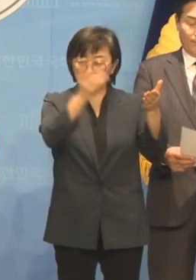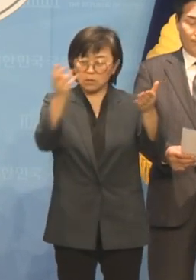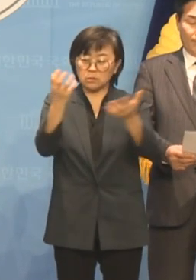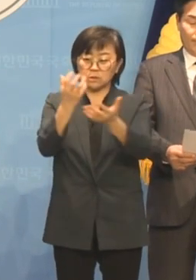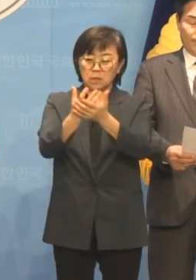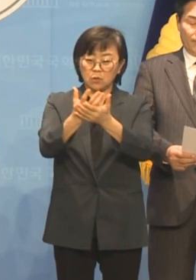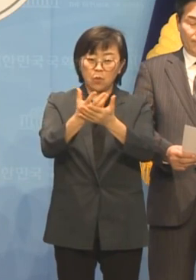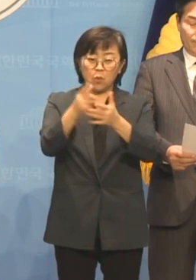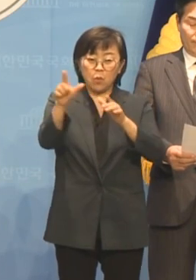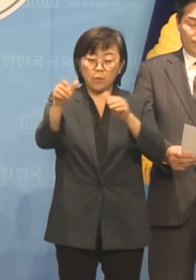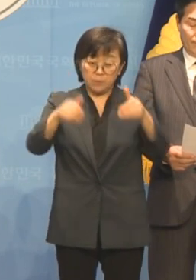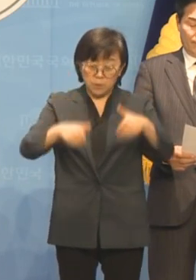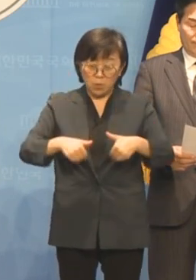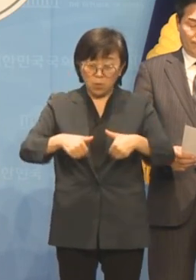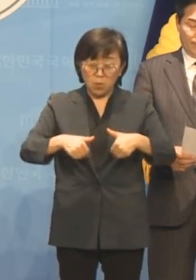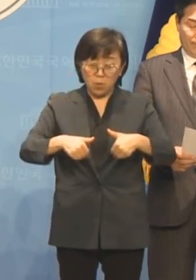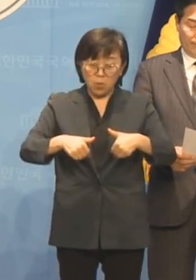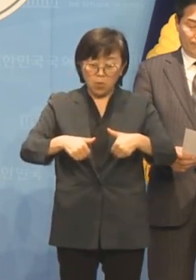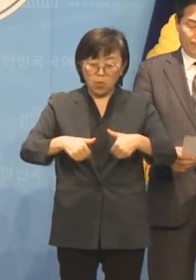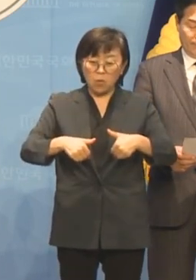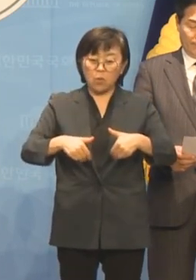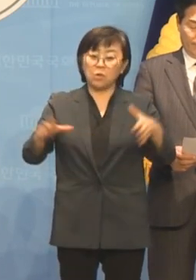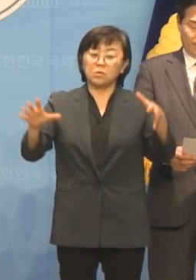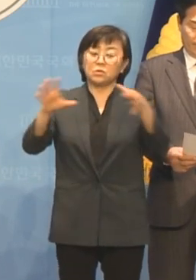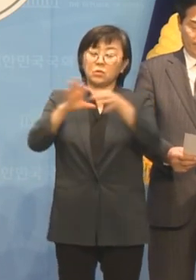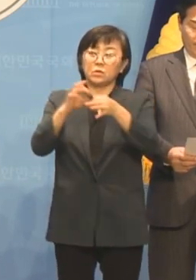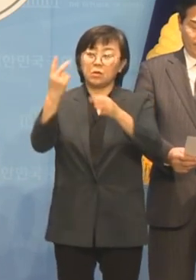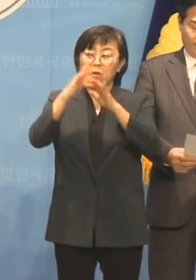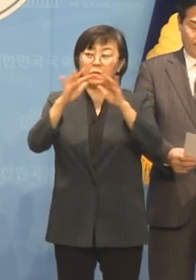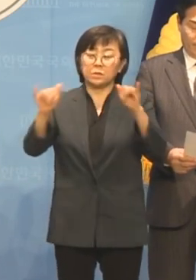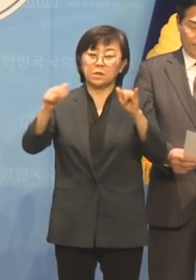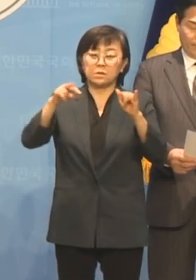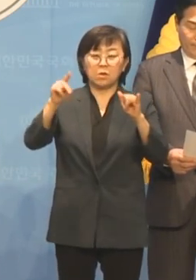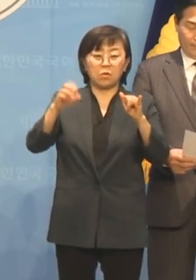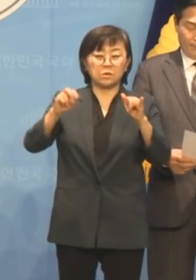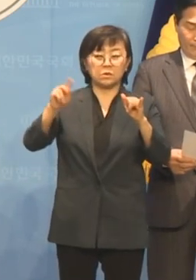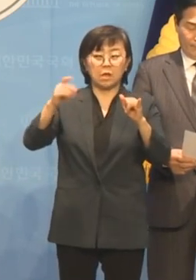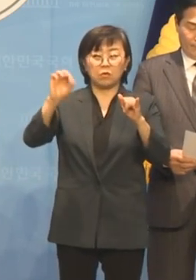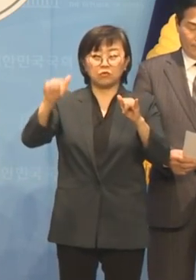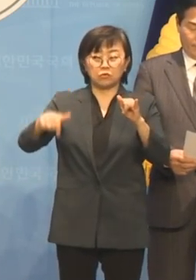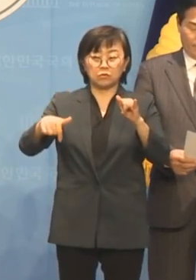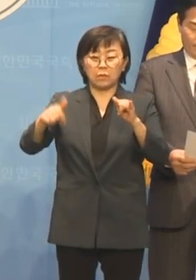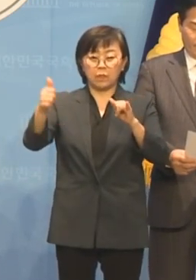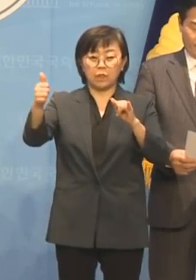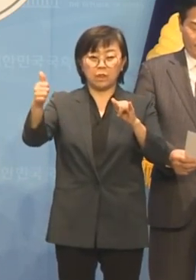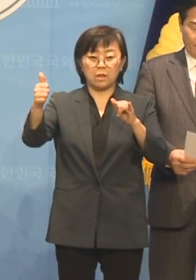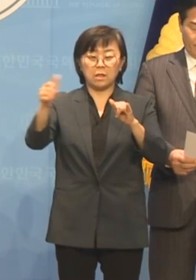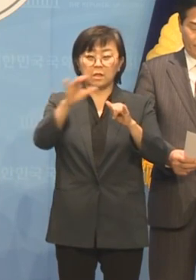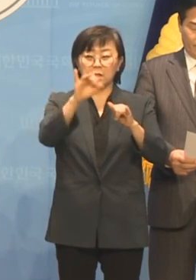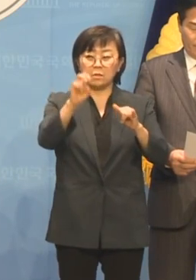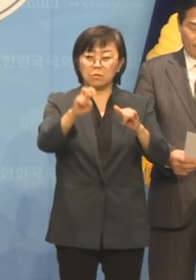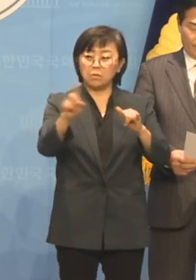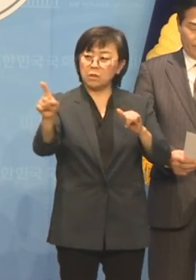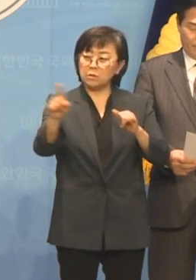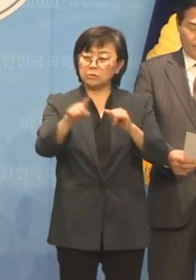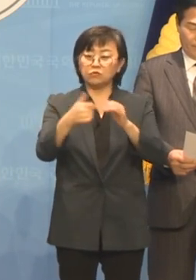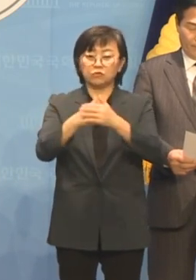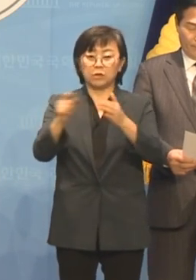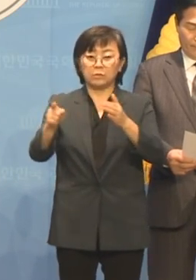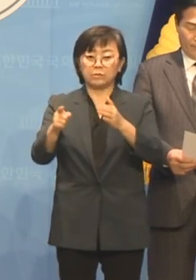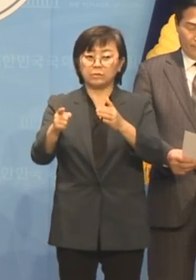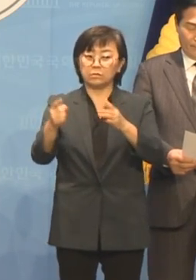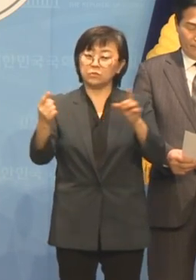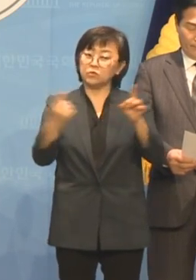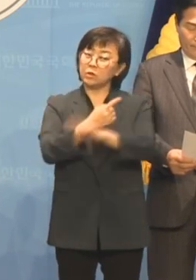자료가 필요한데 수정관실 소속 검사인 성상욱 수사정보 2담당관, 이몽석 검사 등이 이를